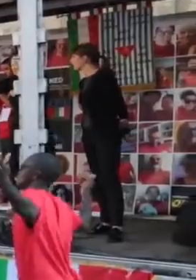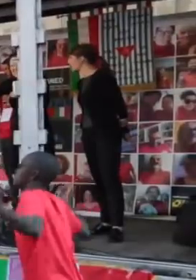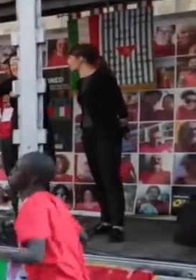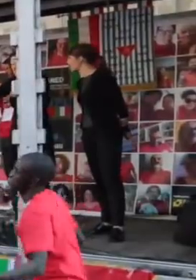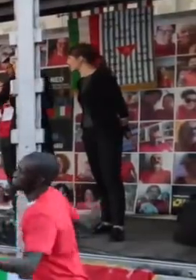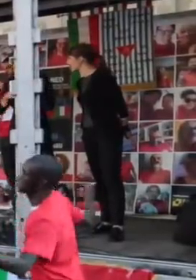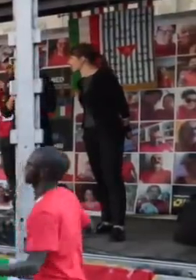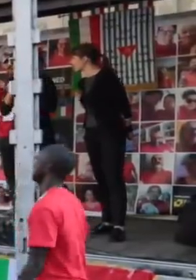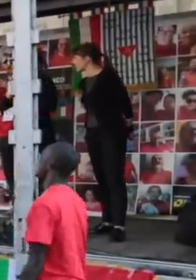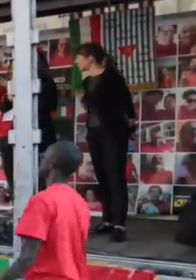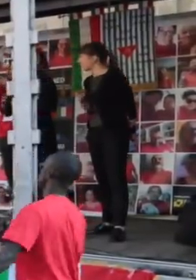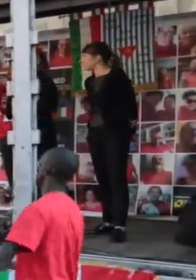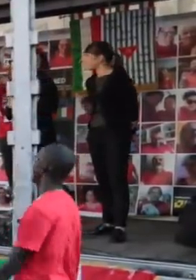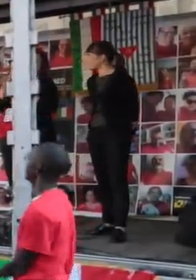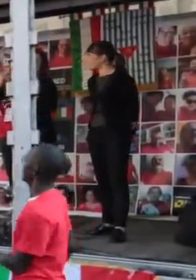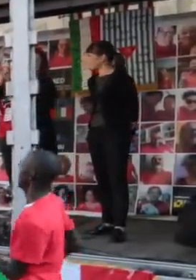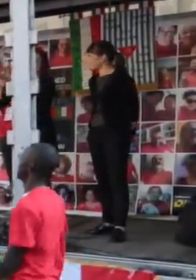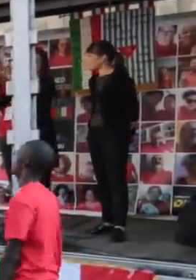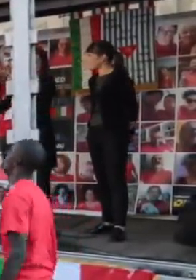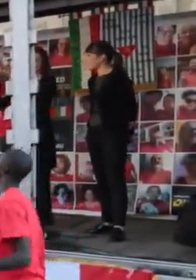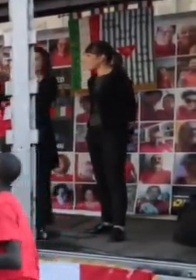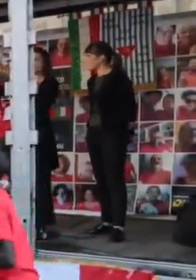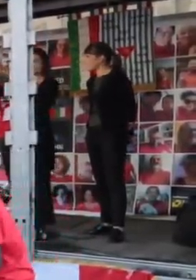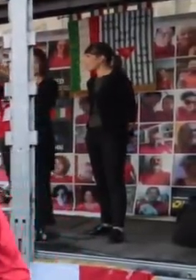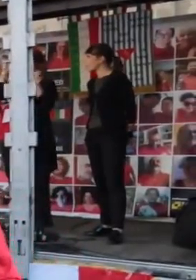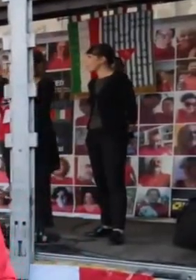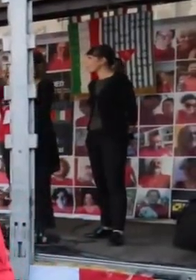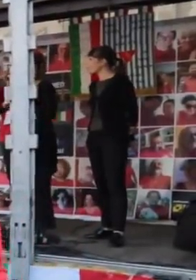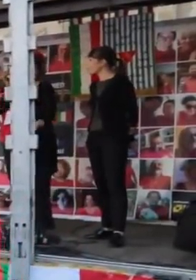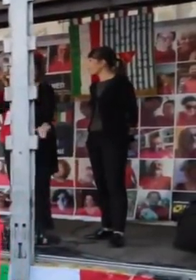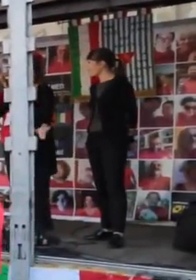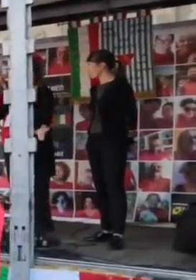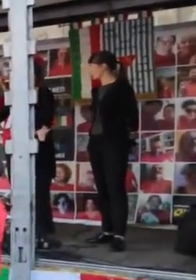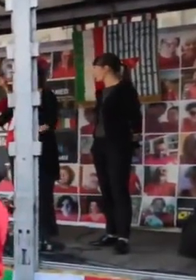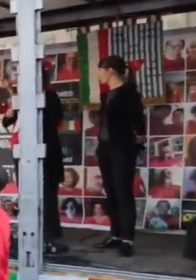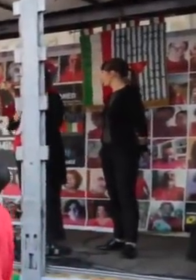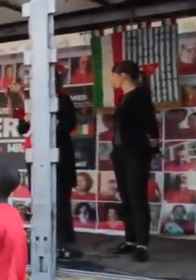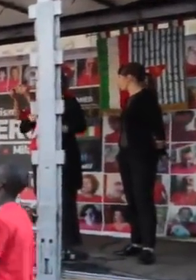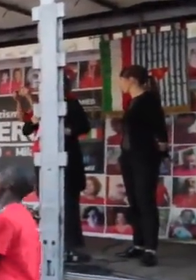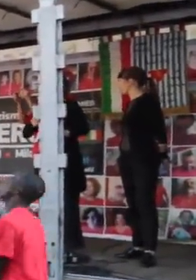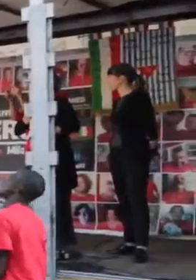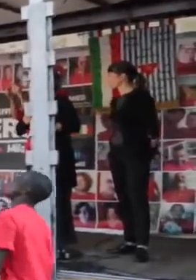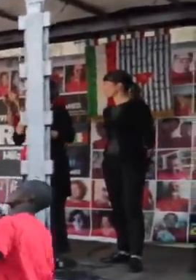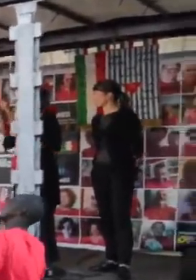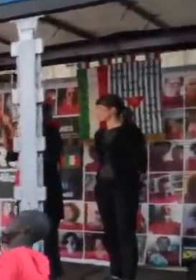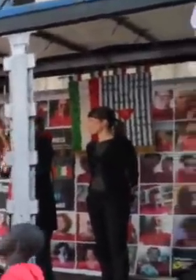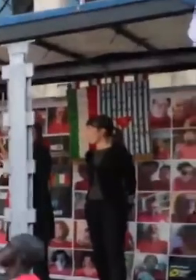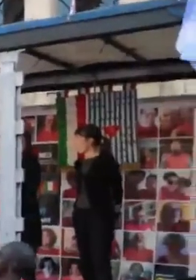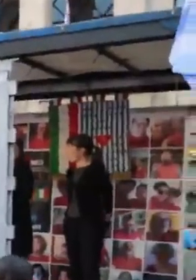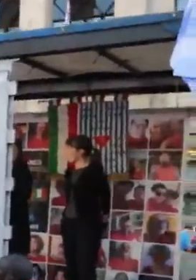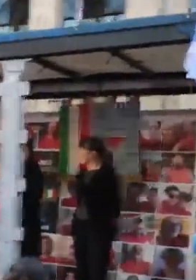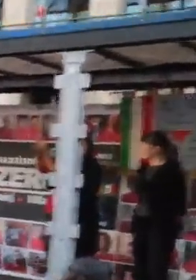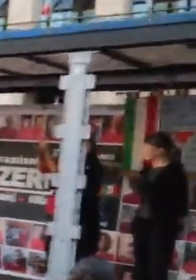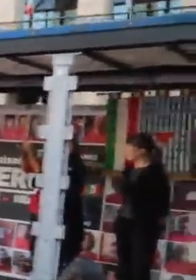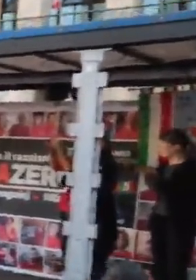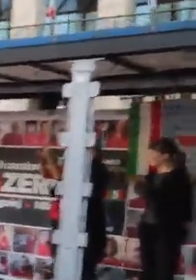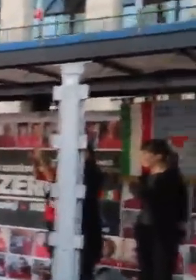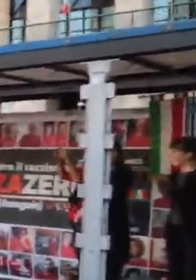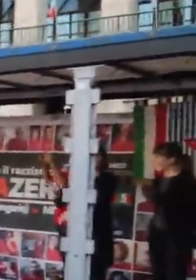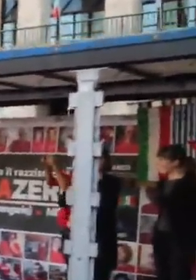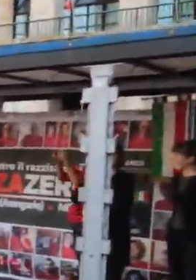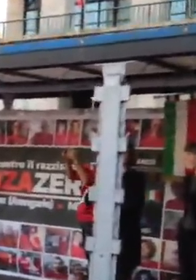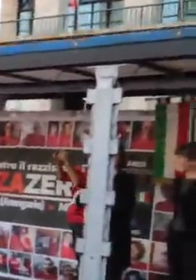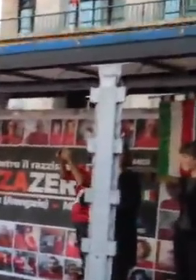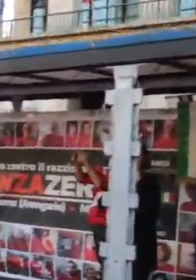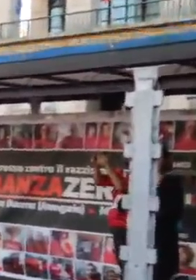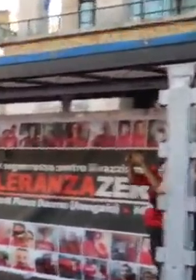gente viene, non la scorderò mai, è sulla mia pelle per sempre ormai, per sempre